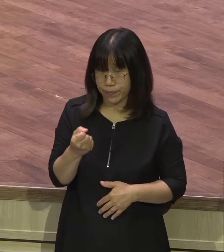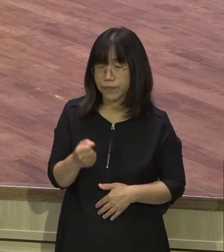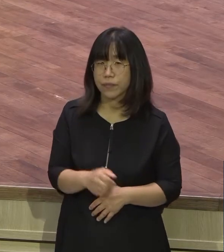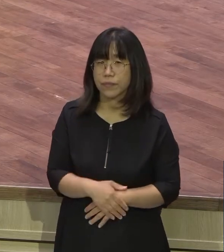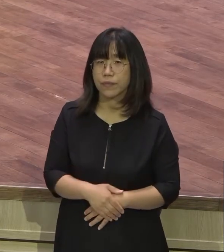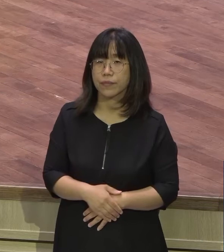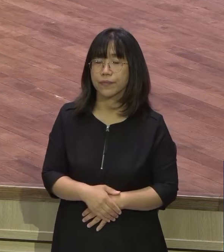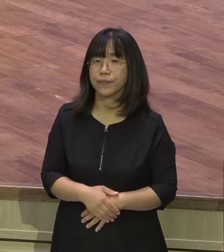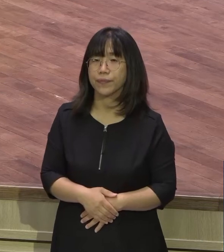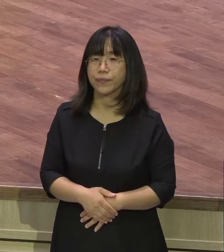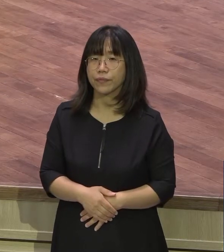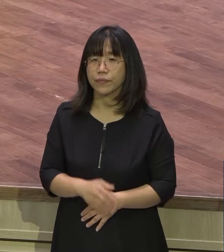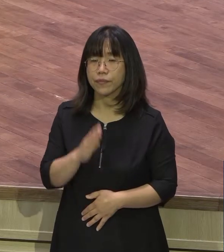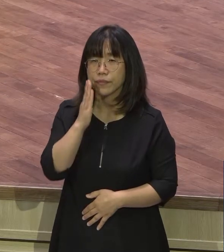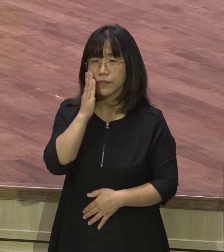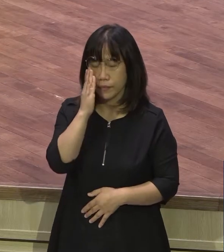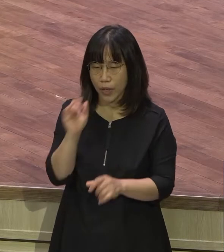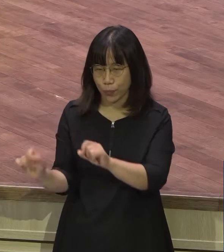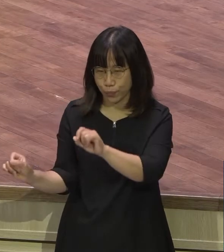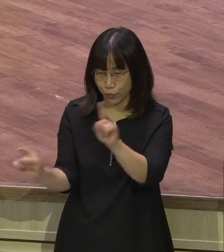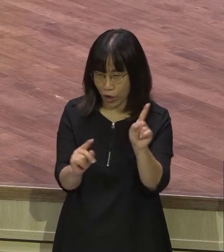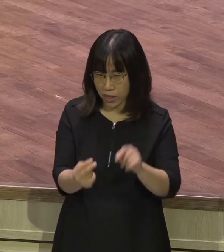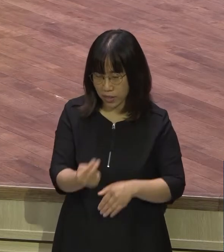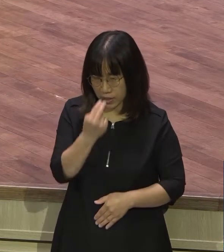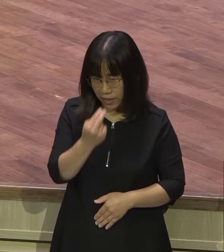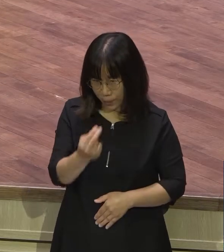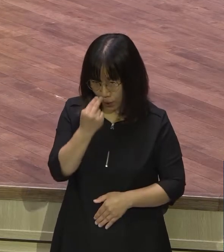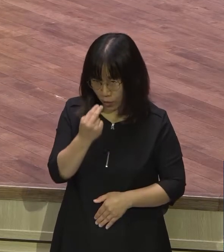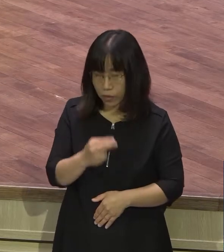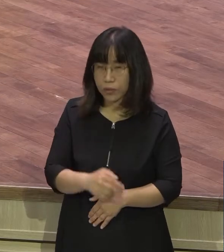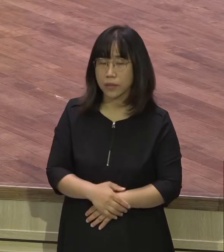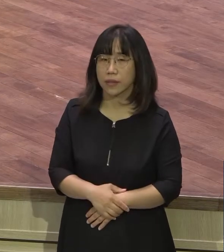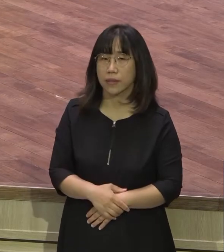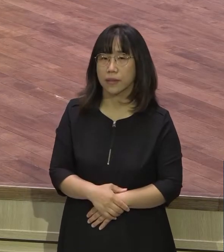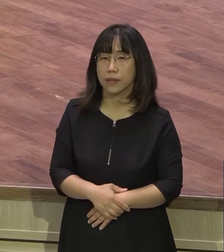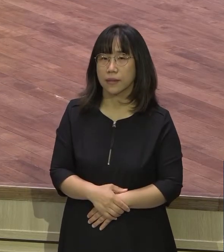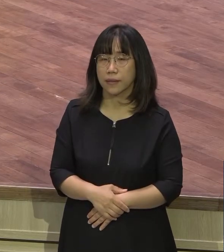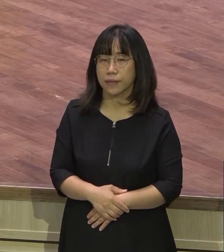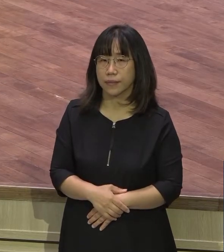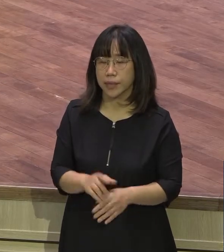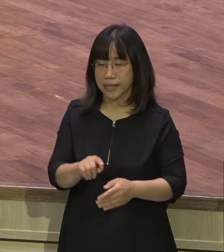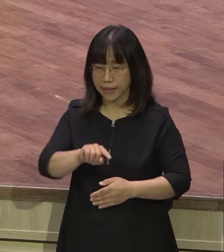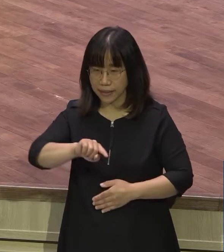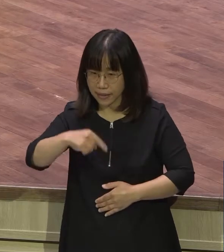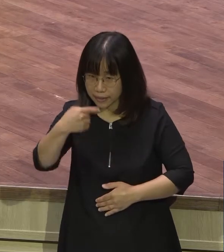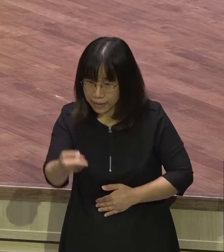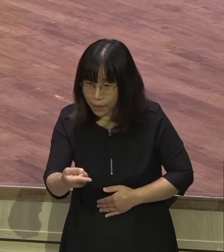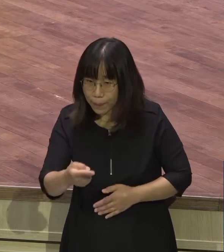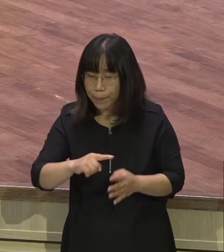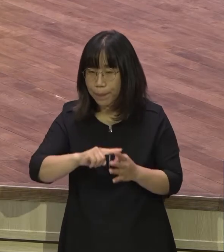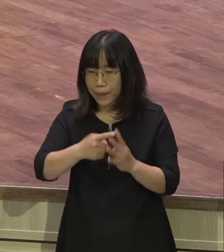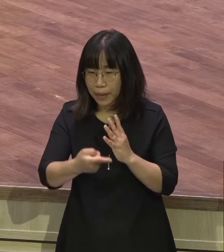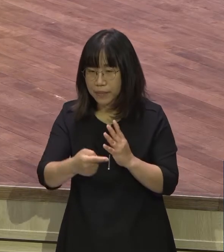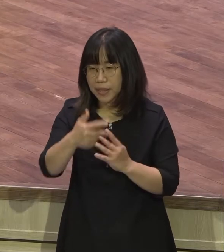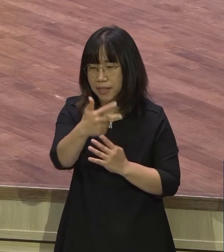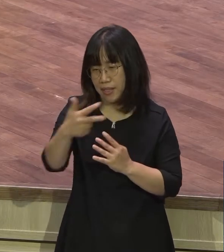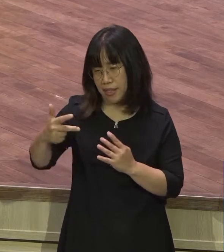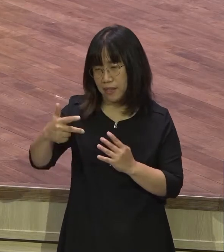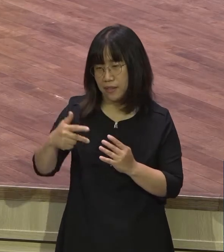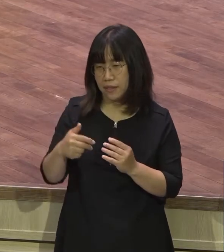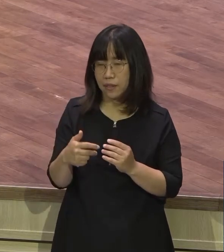이걸 강조하는 거예요 부활생명을 누리는 삶을 살아라 초실절이어서 절기 나오는 절기야 칠칠절